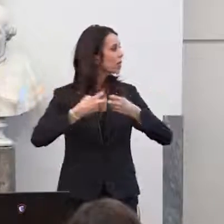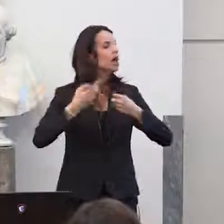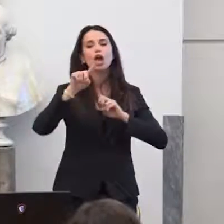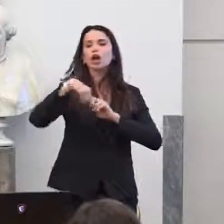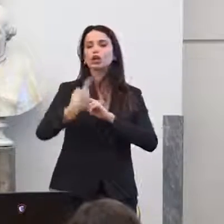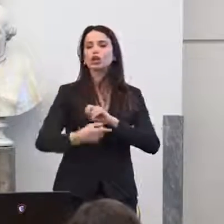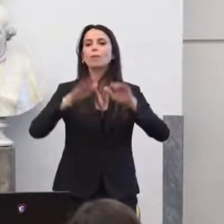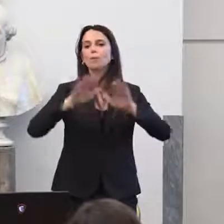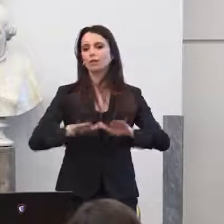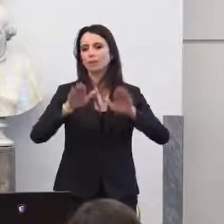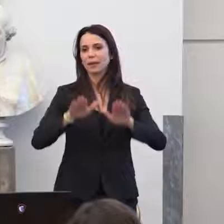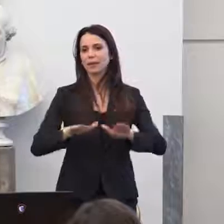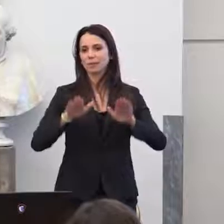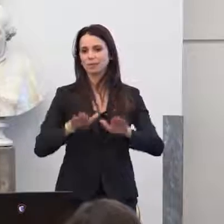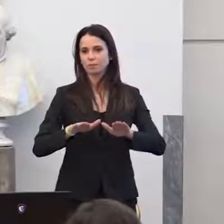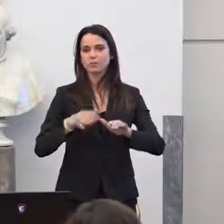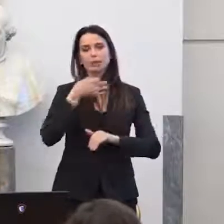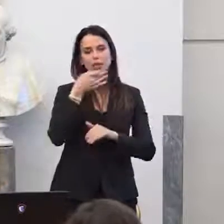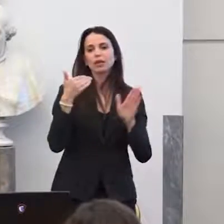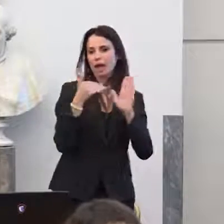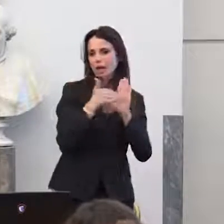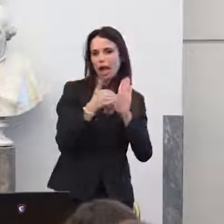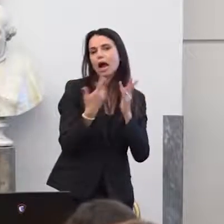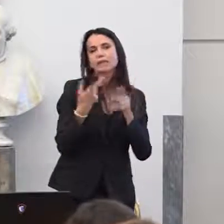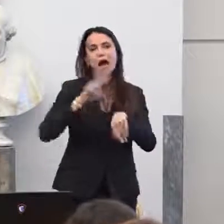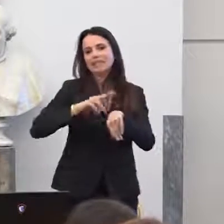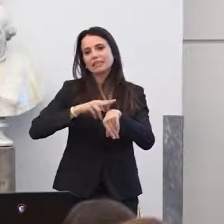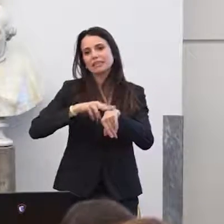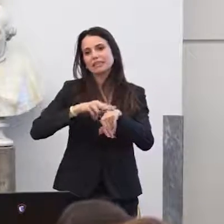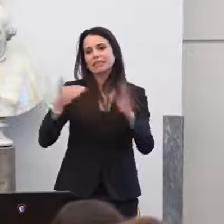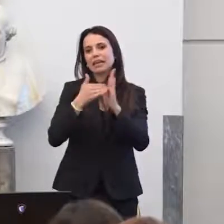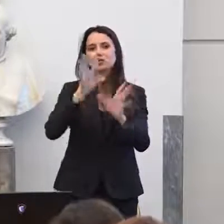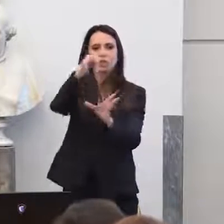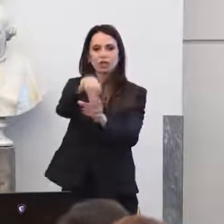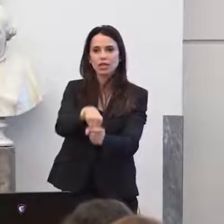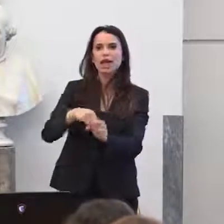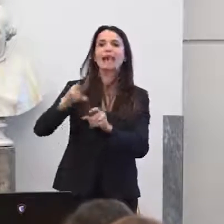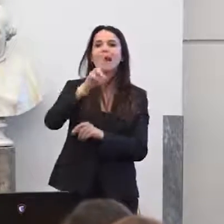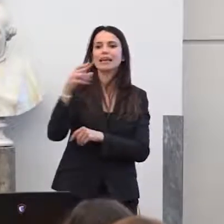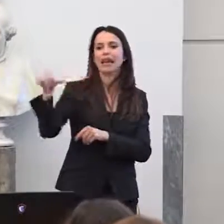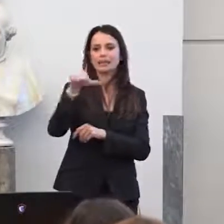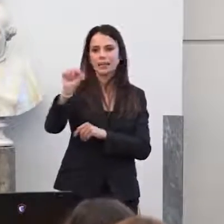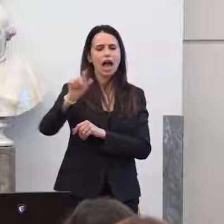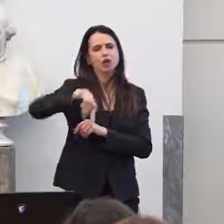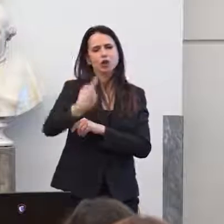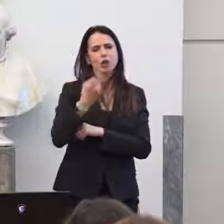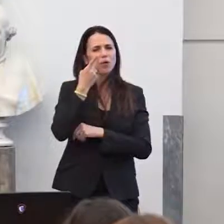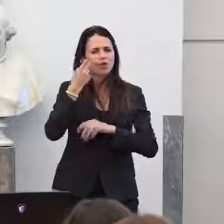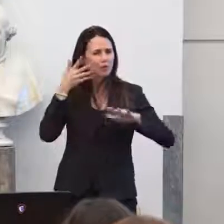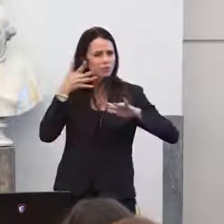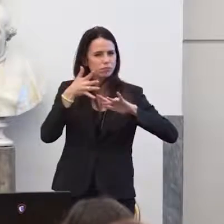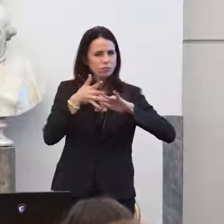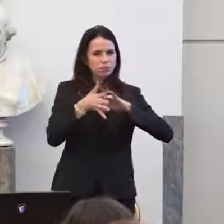mantenimento, che è l'attività ambulatoriale, il domicilio, l'assistenza domiciliare, la RSA. Su questi aspetti poi farò dei focus e